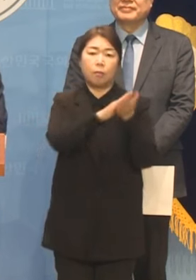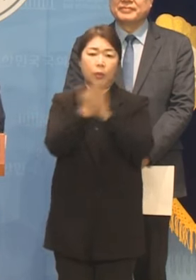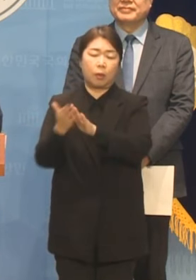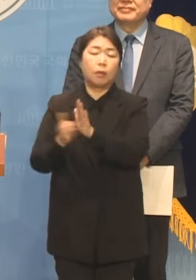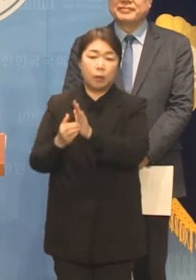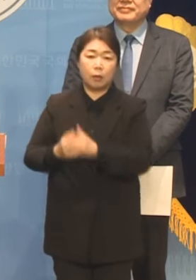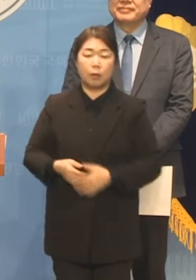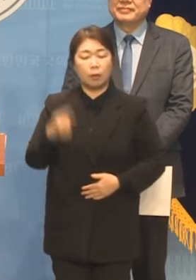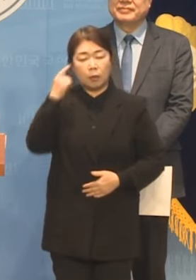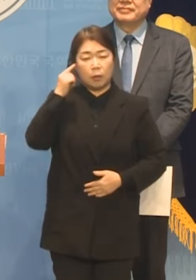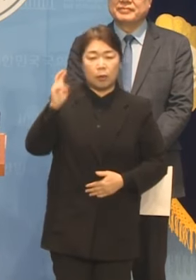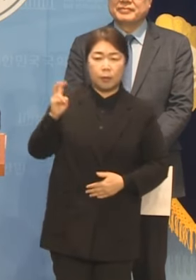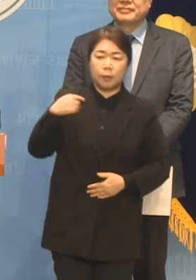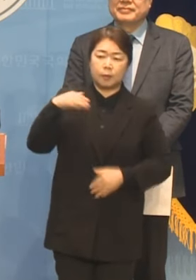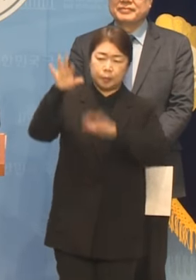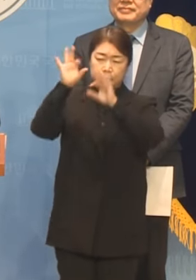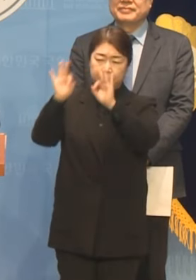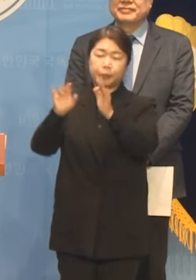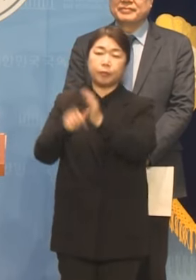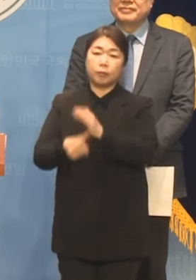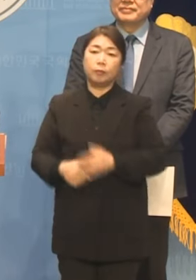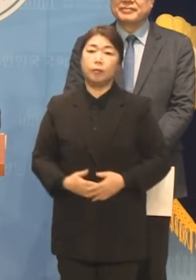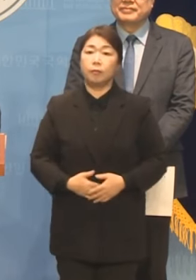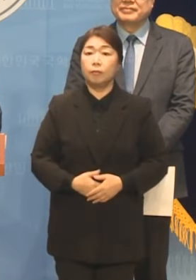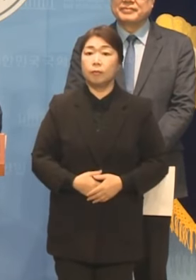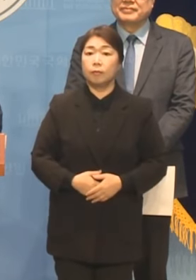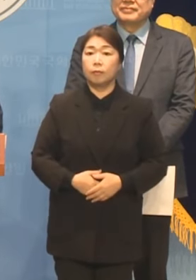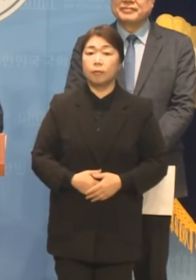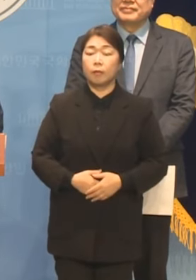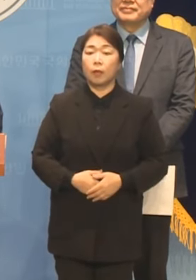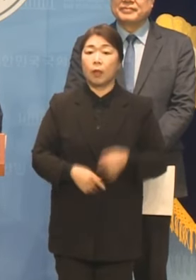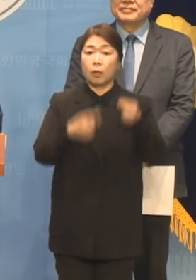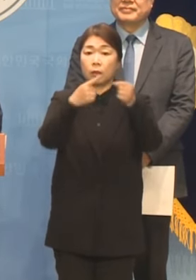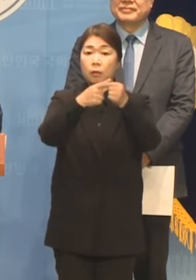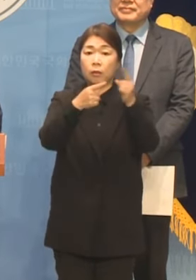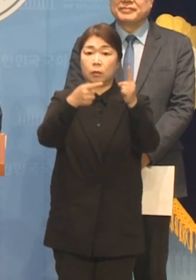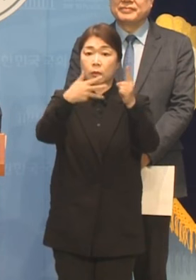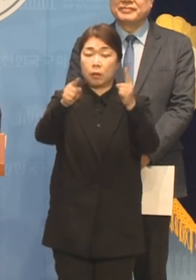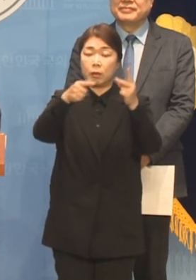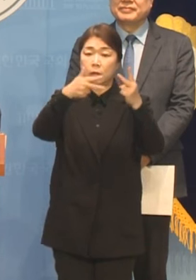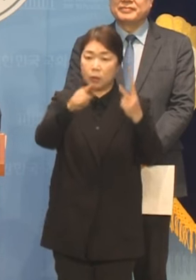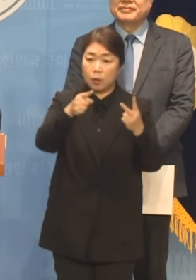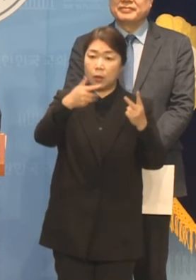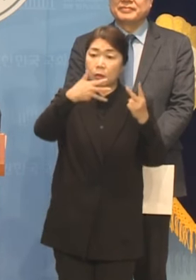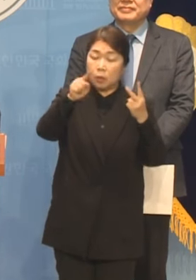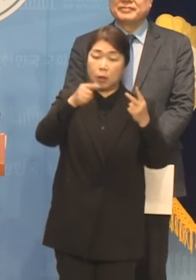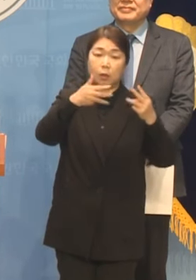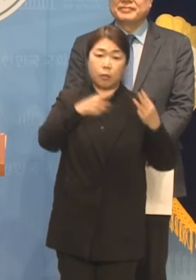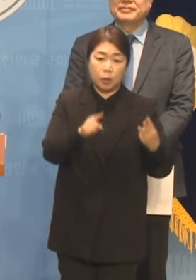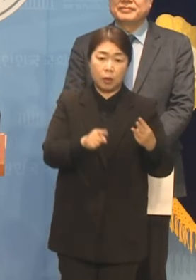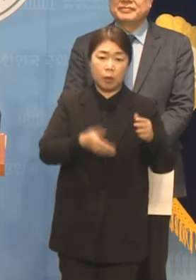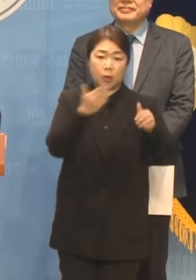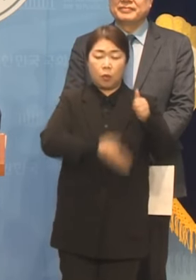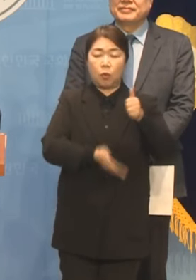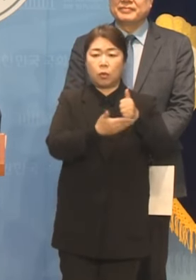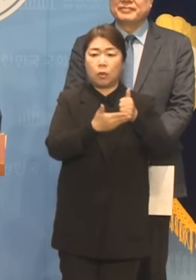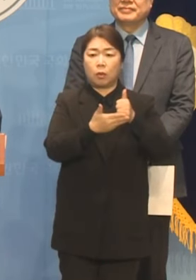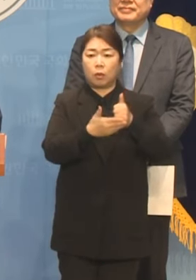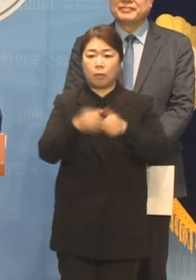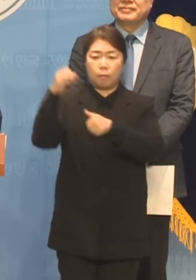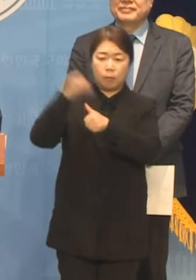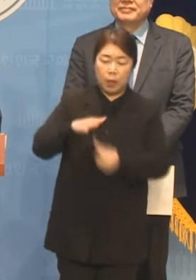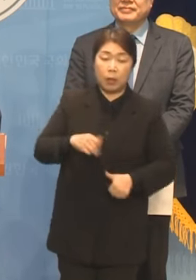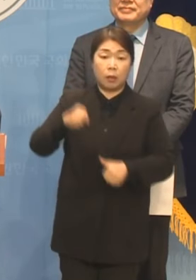아마도 대한민국 역사상 유래가 없을 텐데 세차례나 너무도 불공정한 공철 학사를